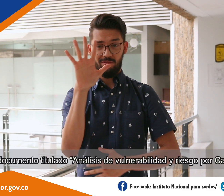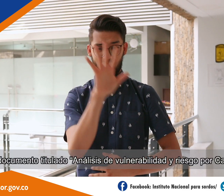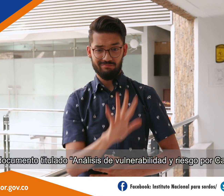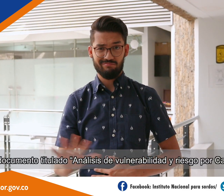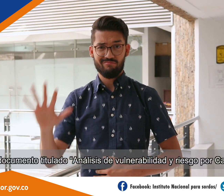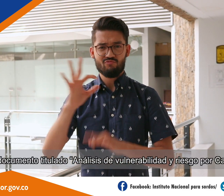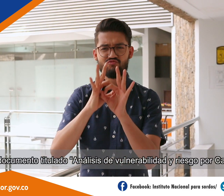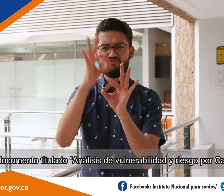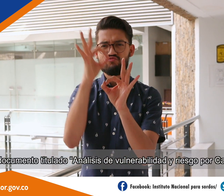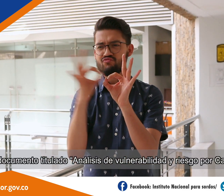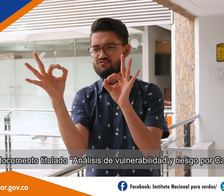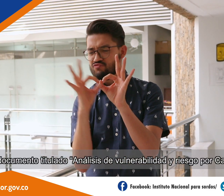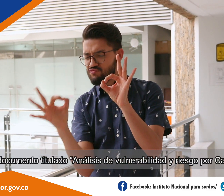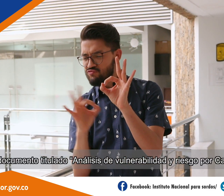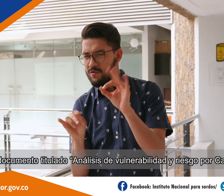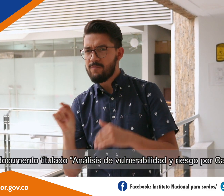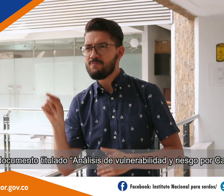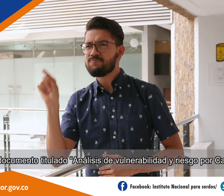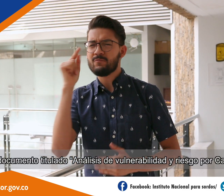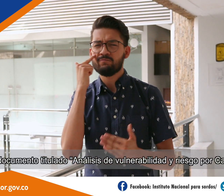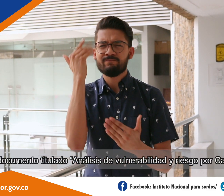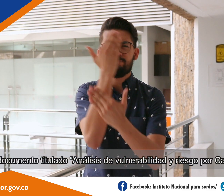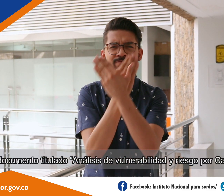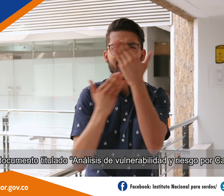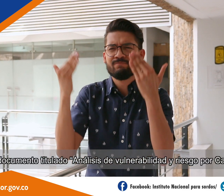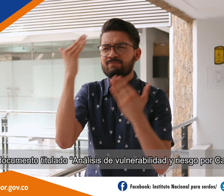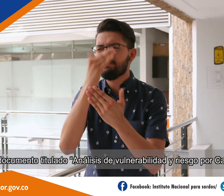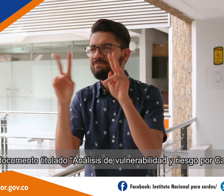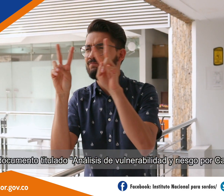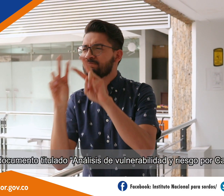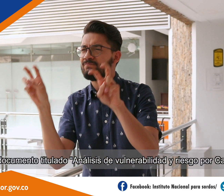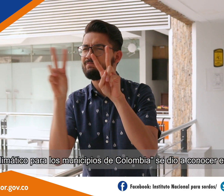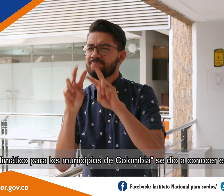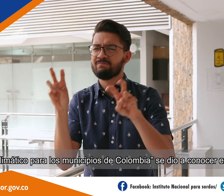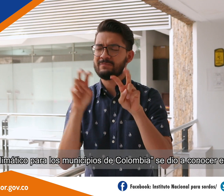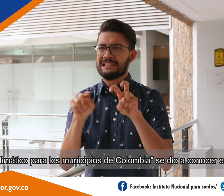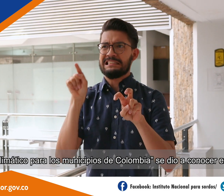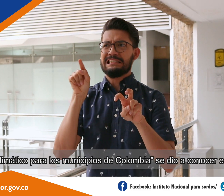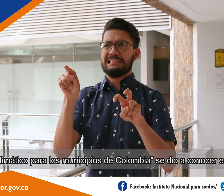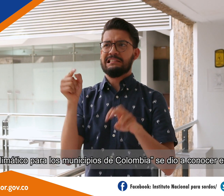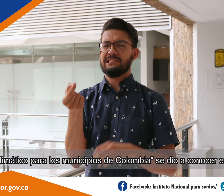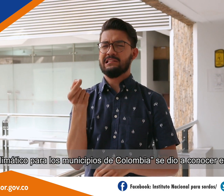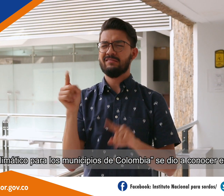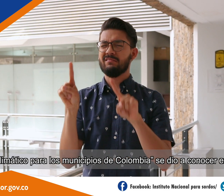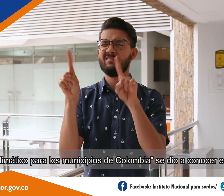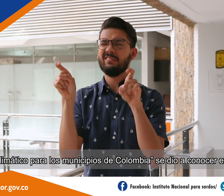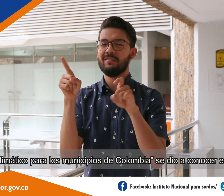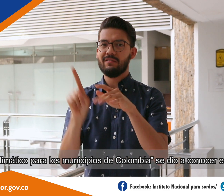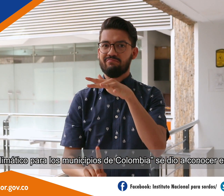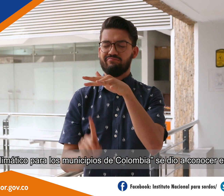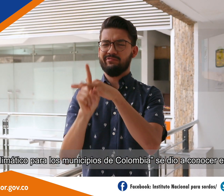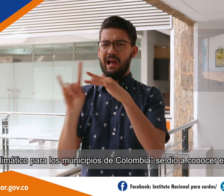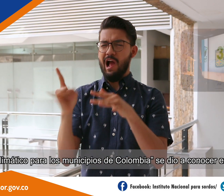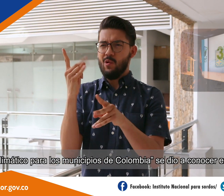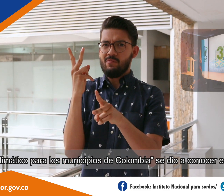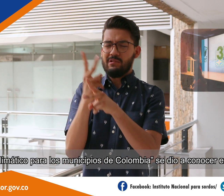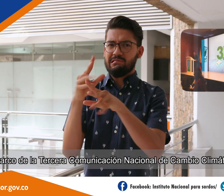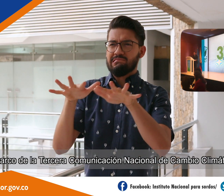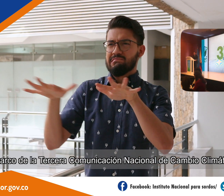El documento titulado Análisis de Vulnerabilidad y Riesgo por Cambio Climático para los Municipios de Colombia se dio a conocer en el marco